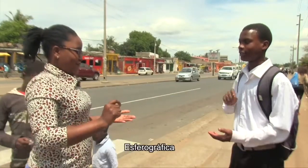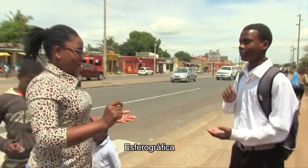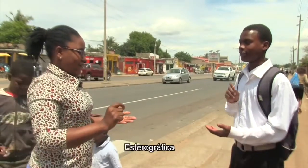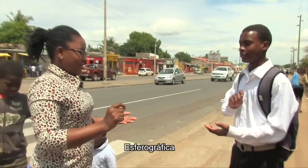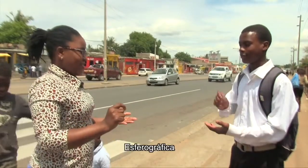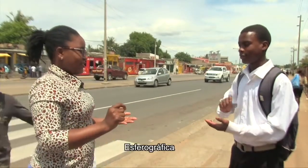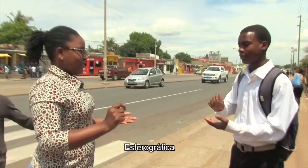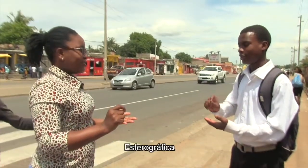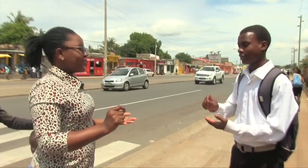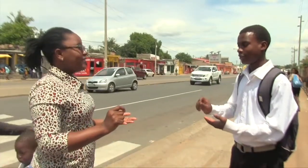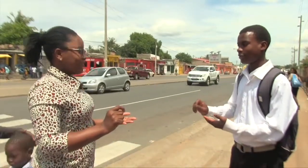Esferográfica